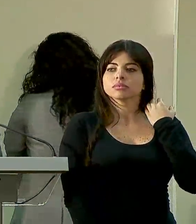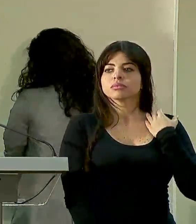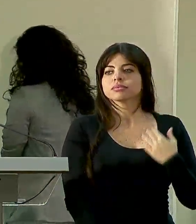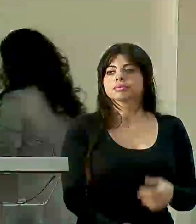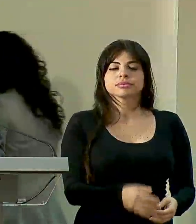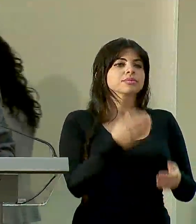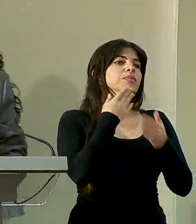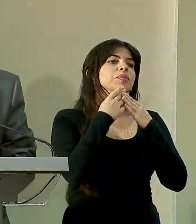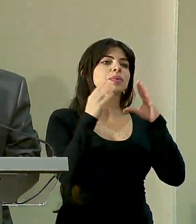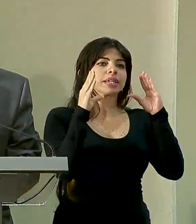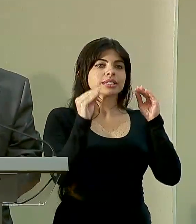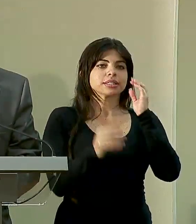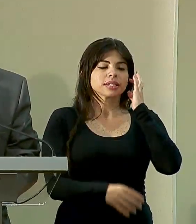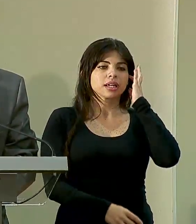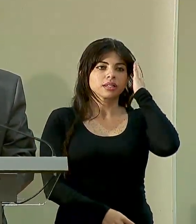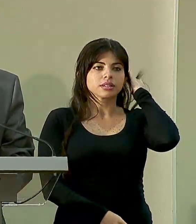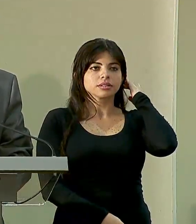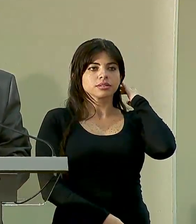Buenas tardes.